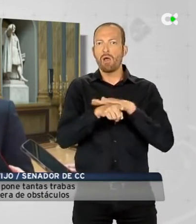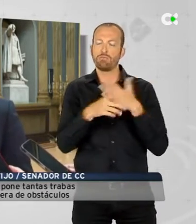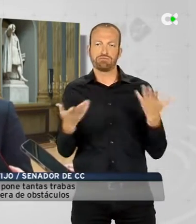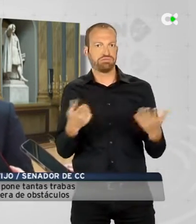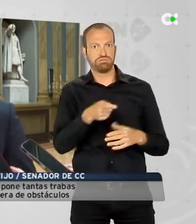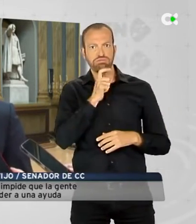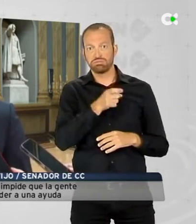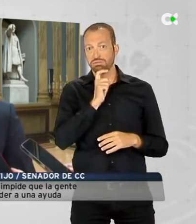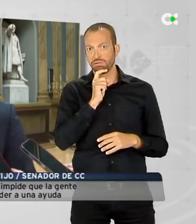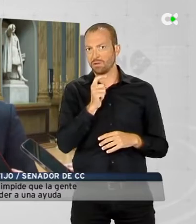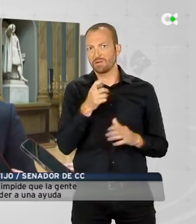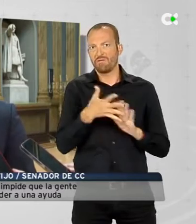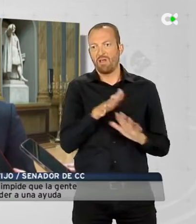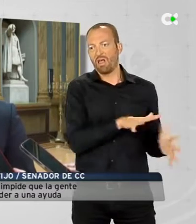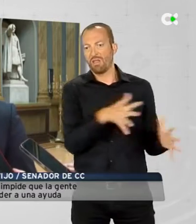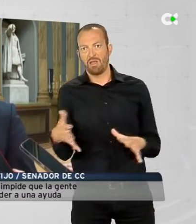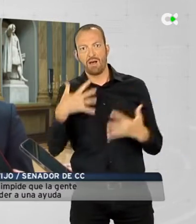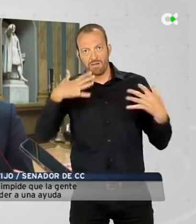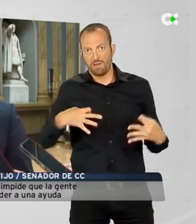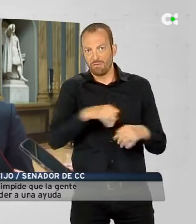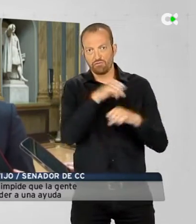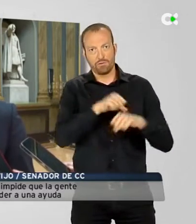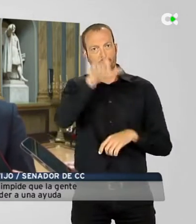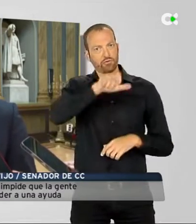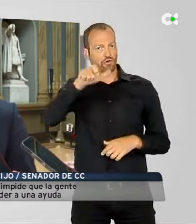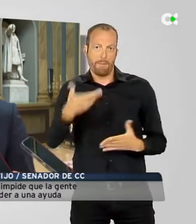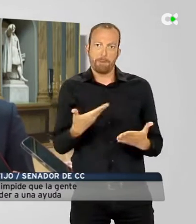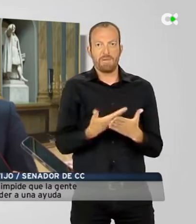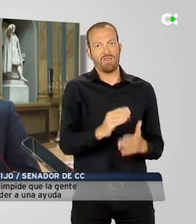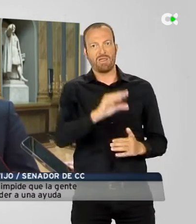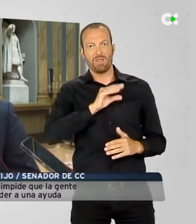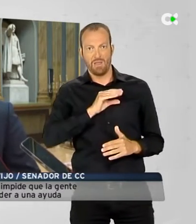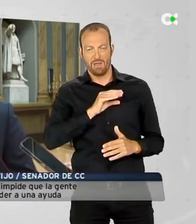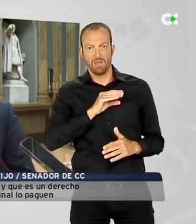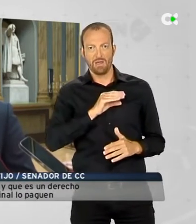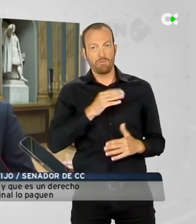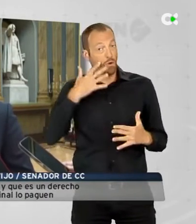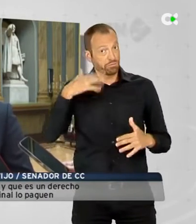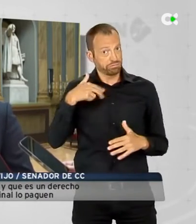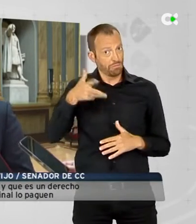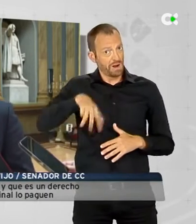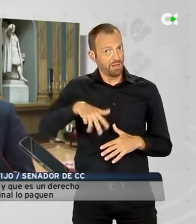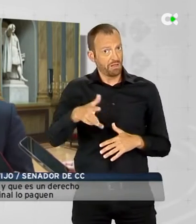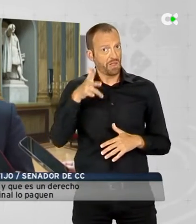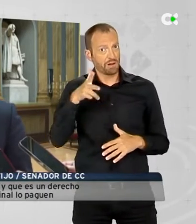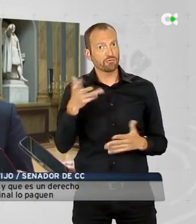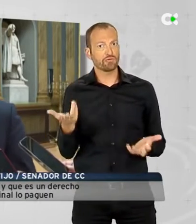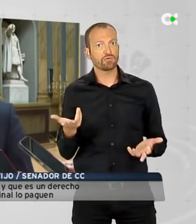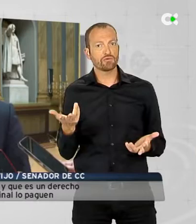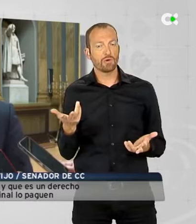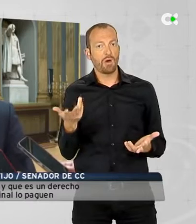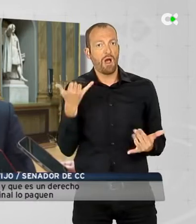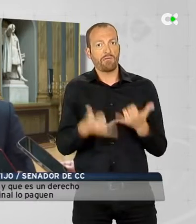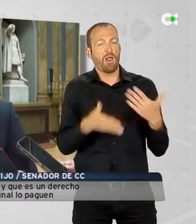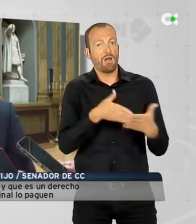obstáculos que realmente impide que las gentes puedan acceder a una ayuda que se merecen y que es un derecho y que al